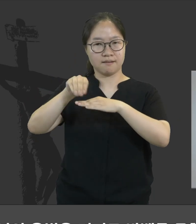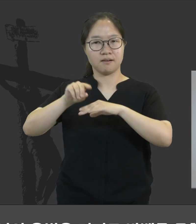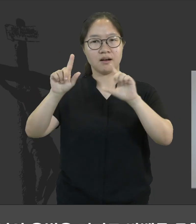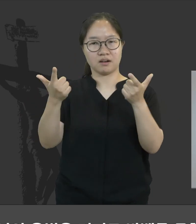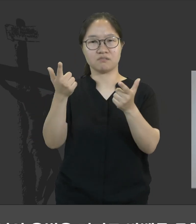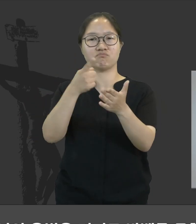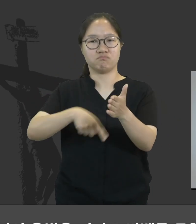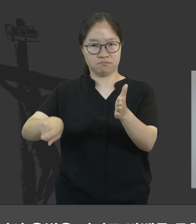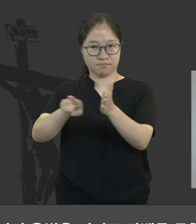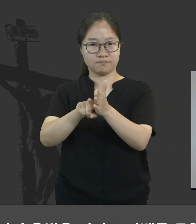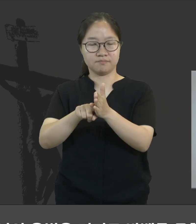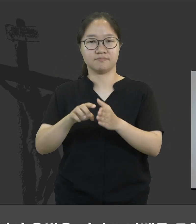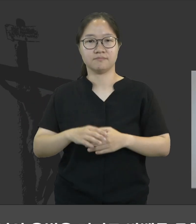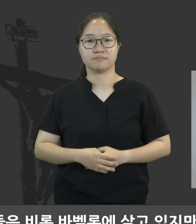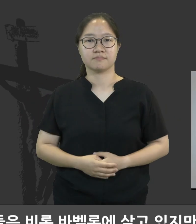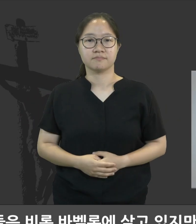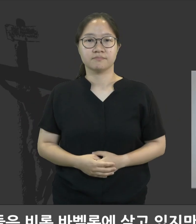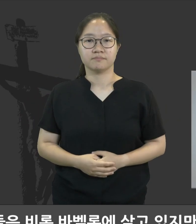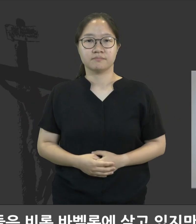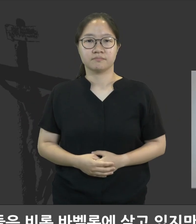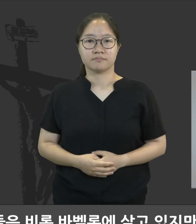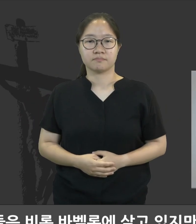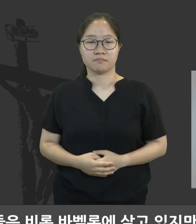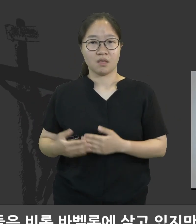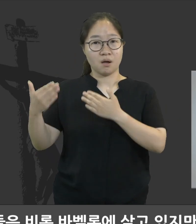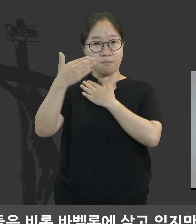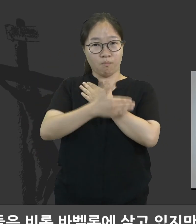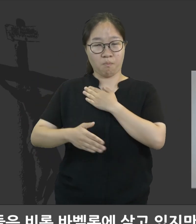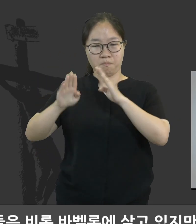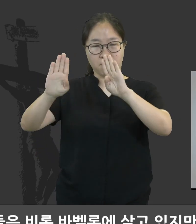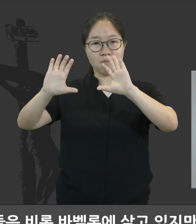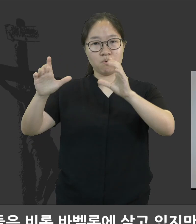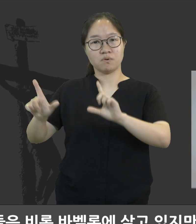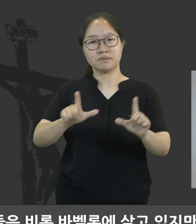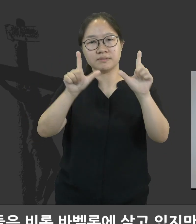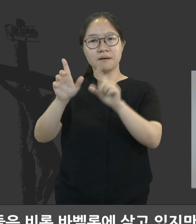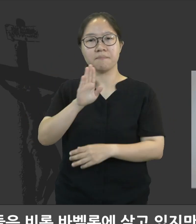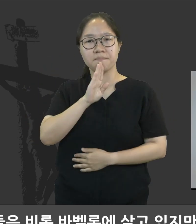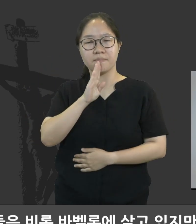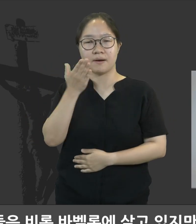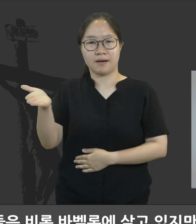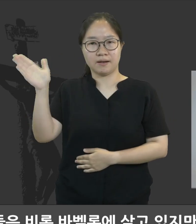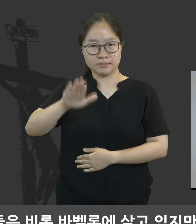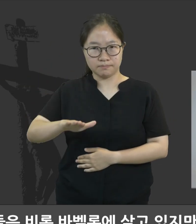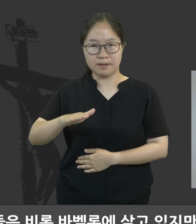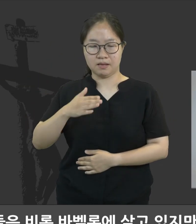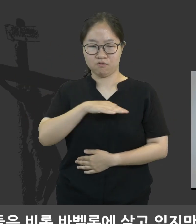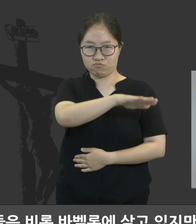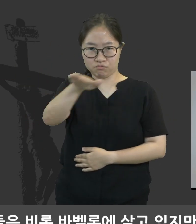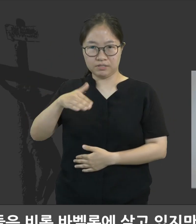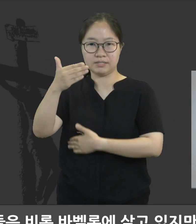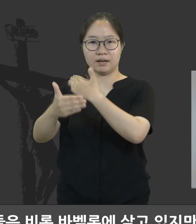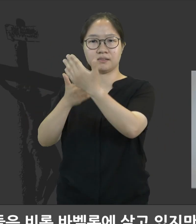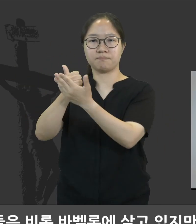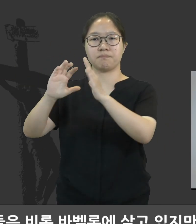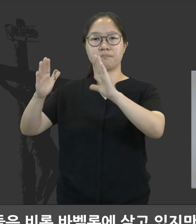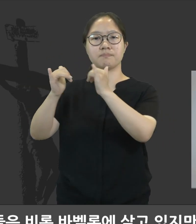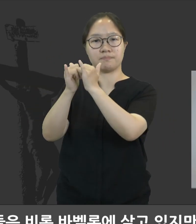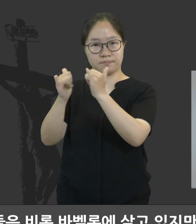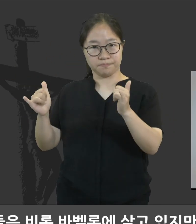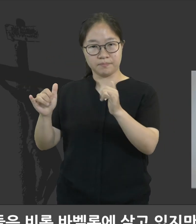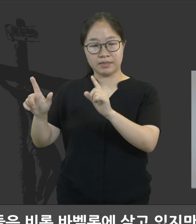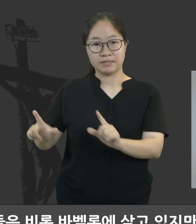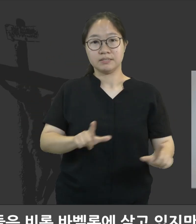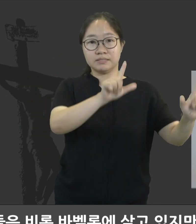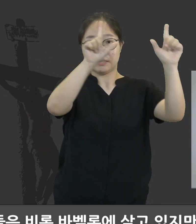위해서였죠. 그들은 비록 바벨론에 살고 있지만 자신들은 하나님의 백성이며 그들의 삶이